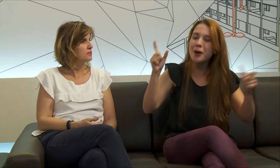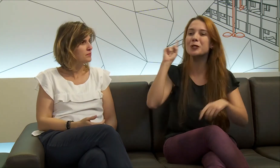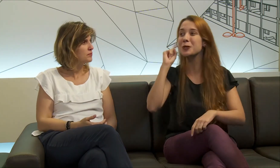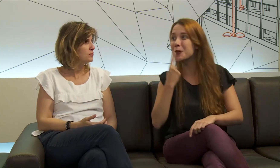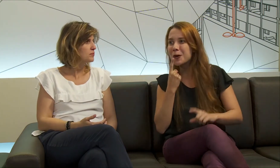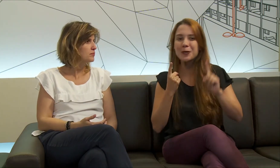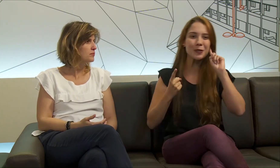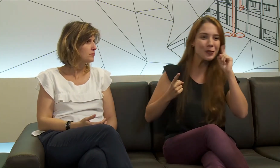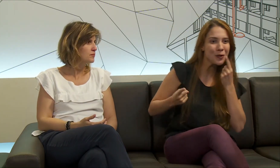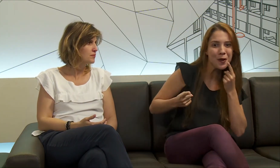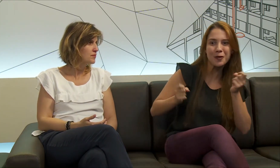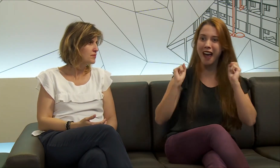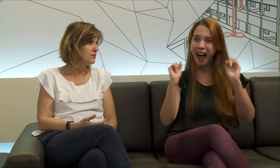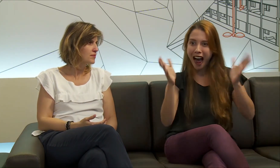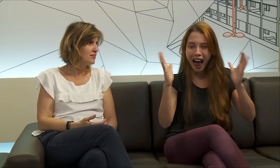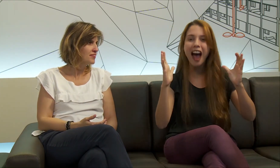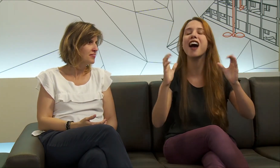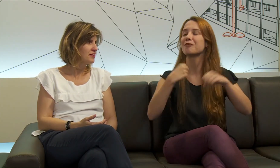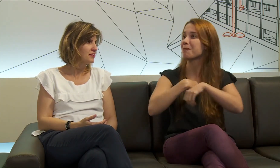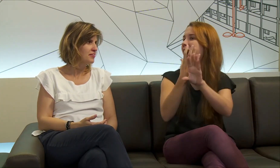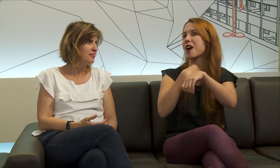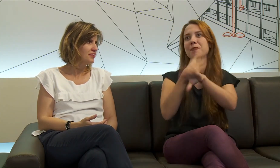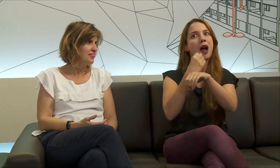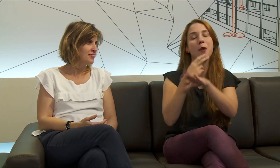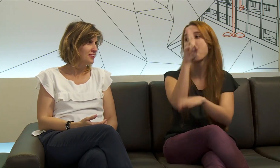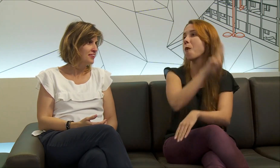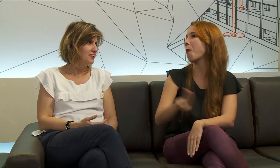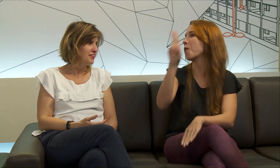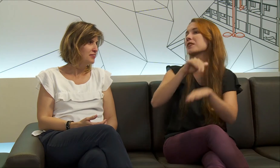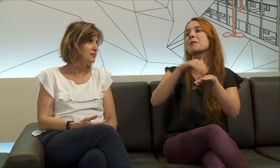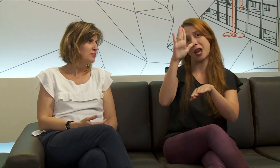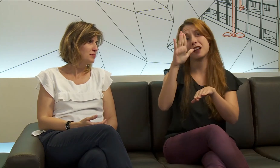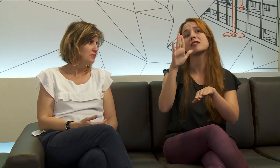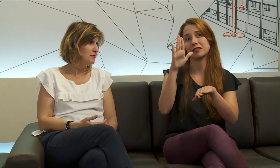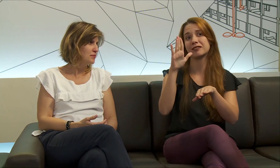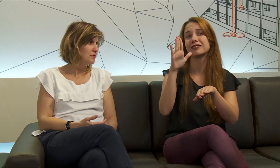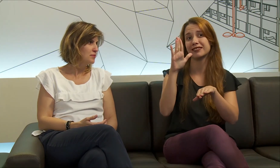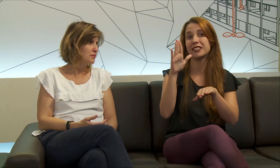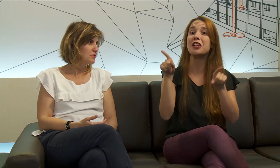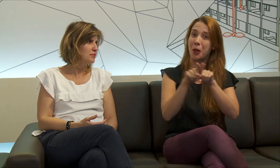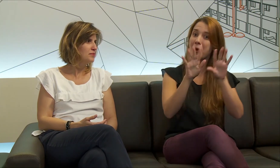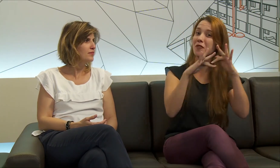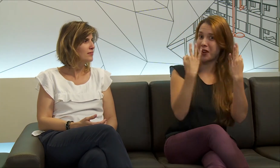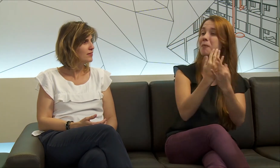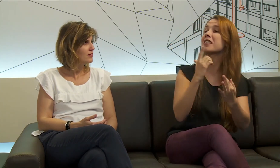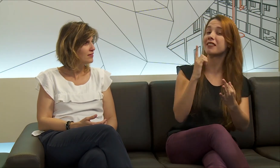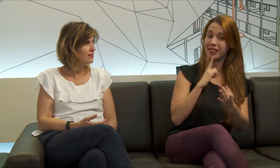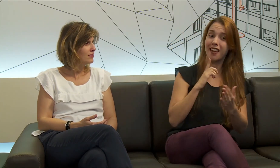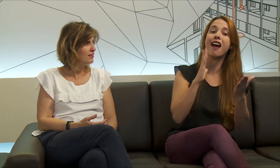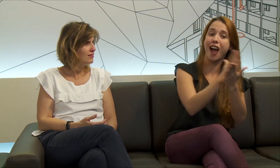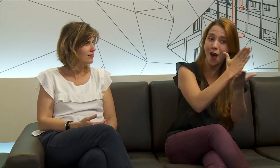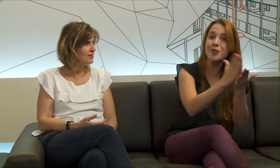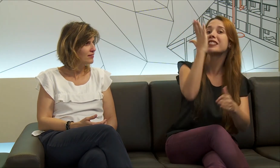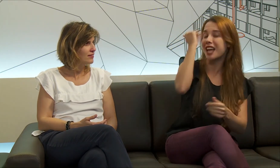com a minha família, e também os meus amigos surdos conseguem se comunicar comigo também através das videochamadas. E a